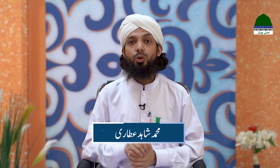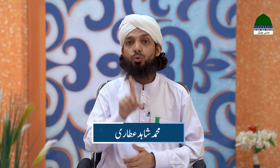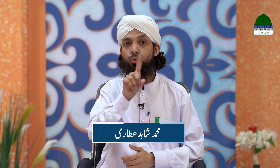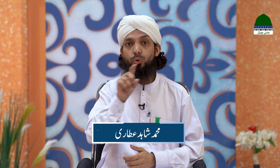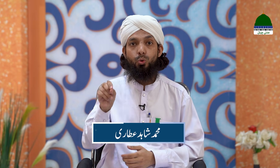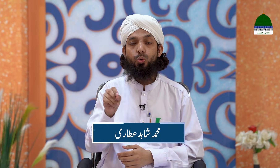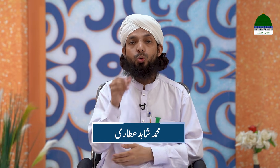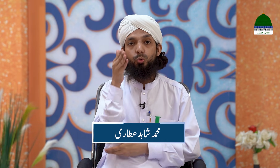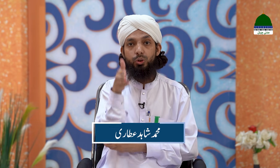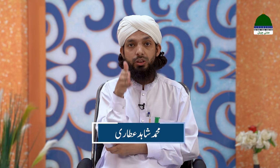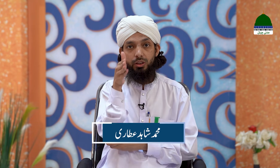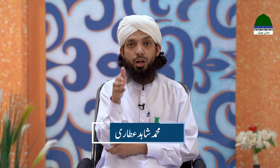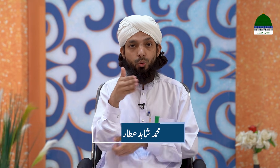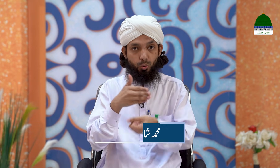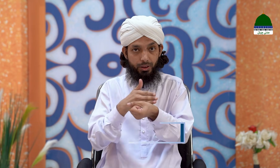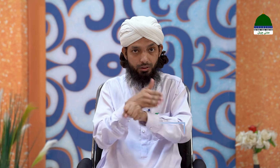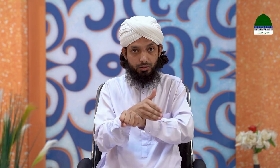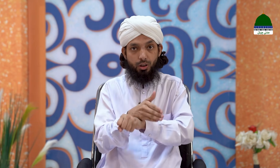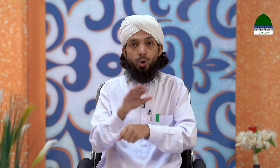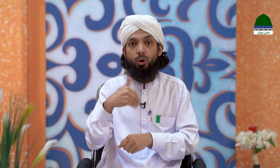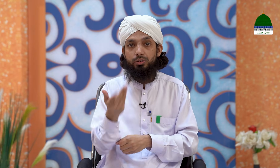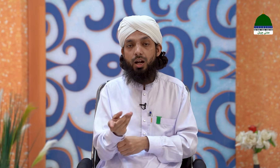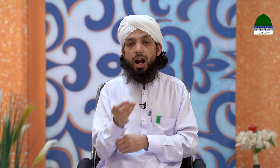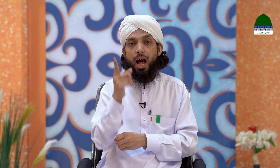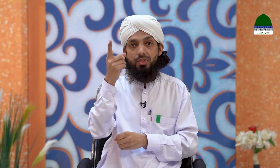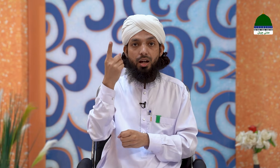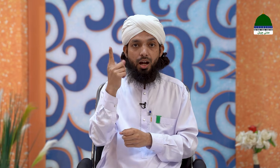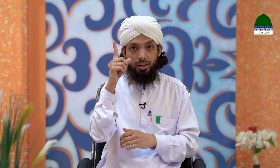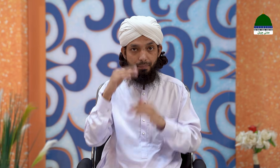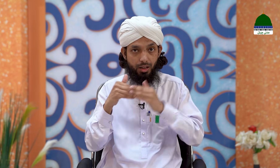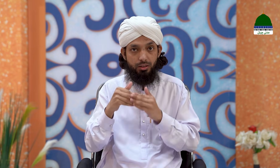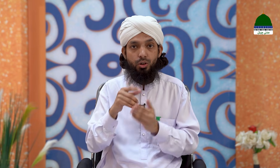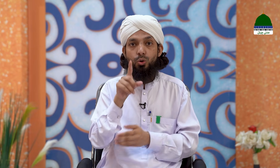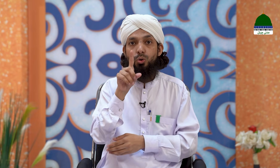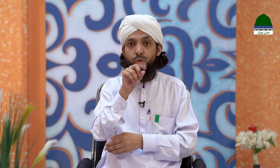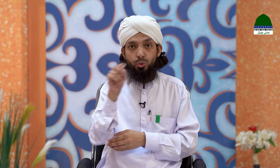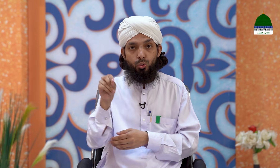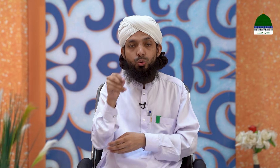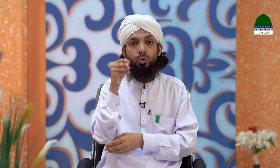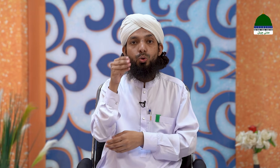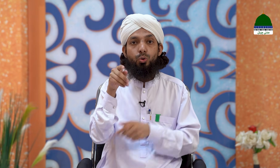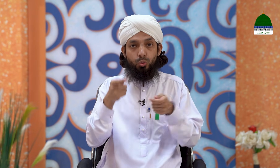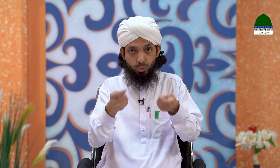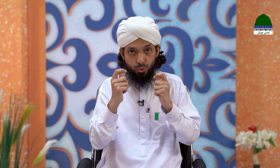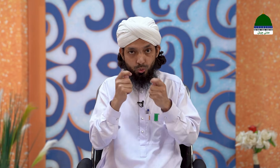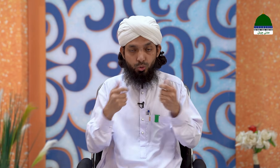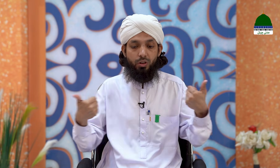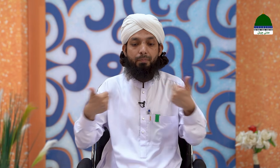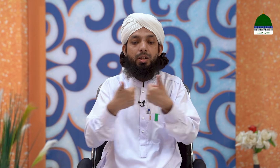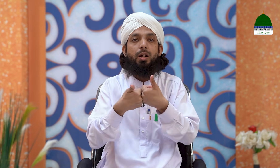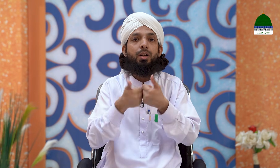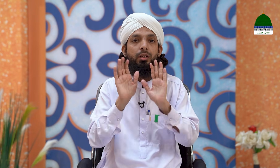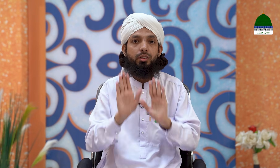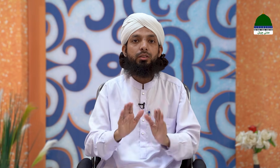100 اونٹ کی قربانیوں اور راہ خدا میں دیے گئے 100 گھوڑوں کے اجر کے برابر ہے۔